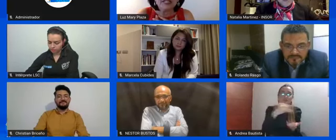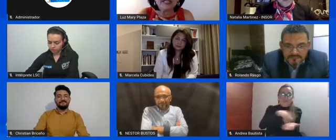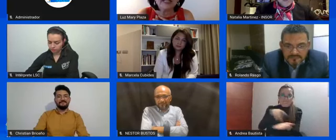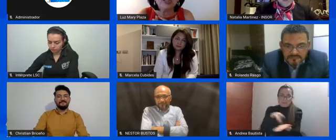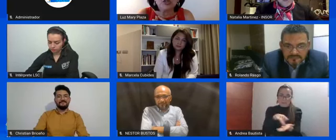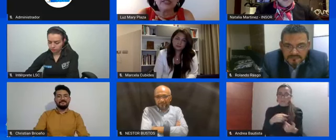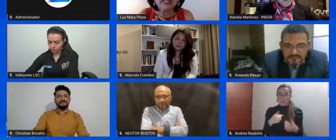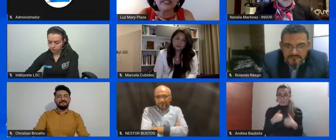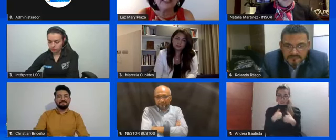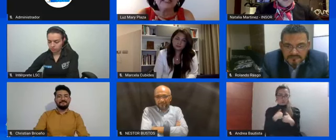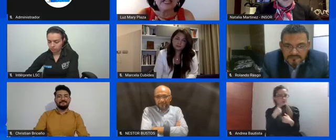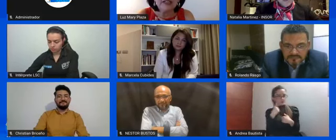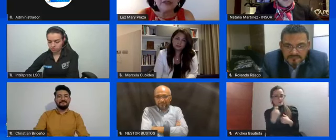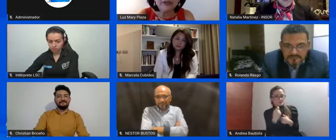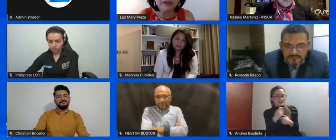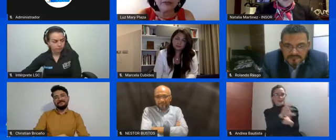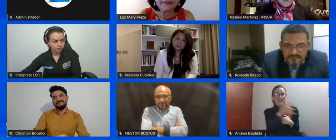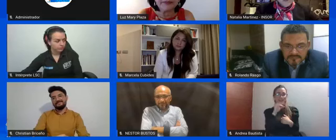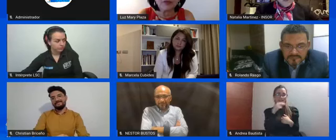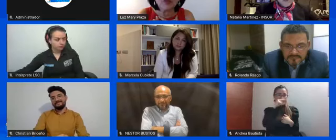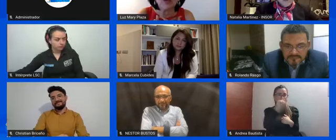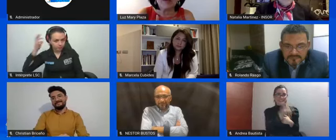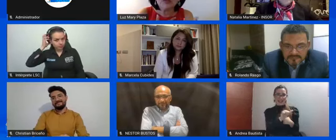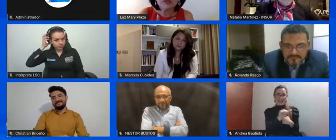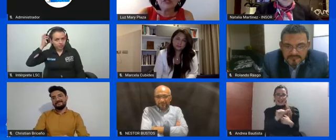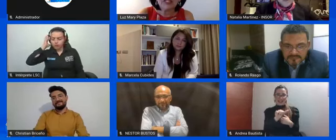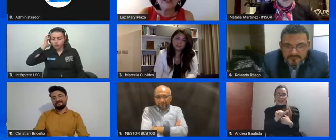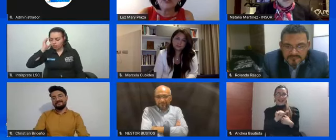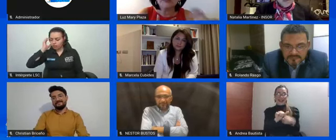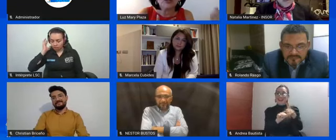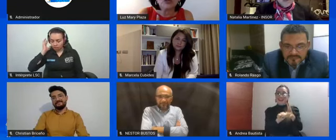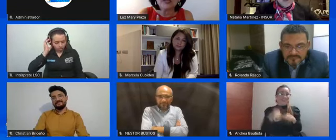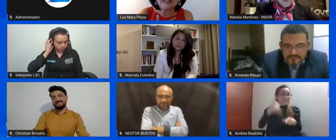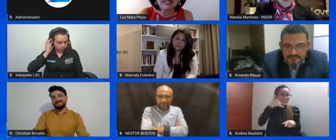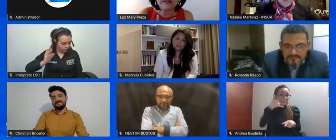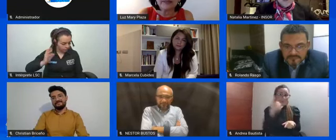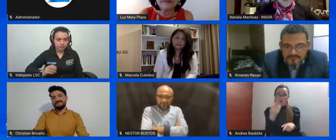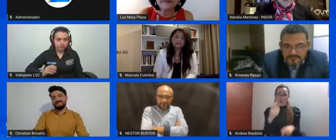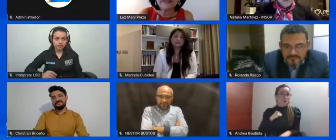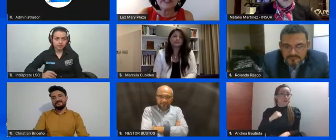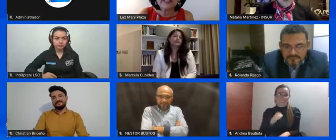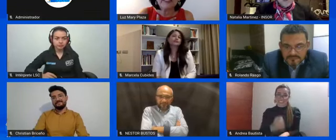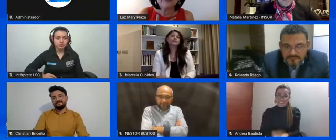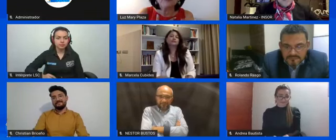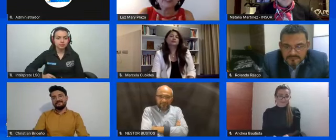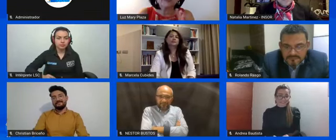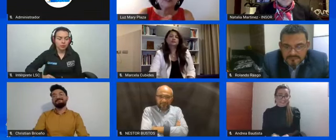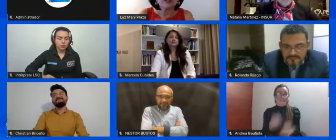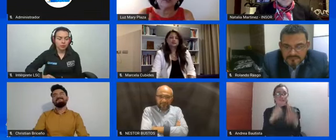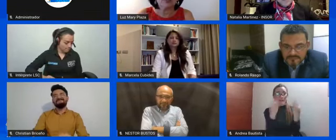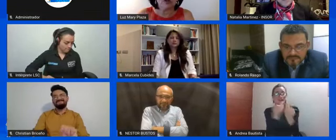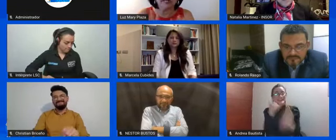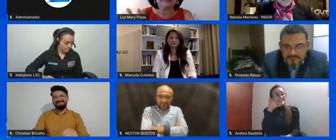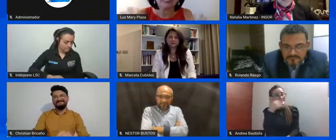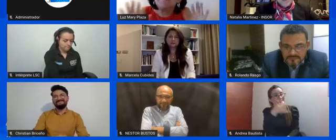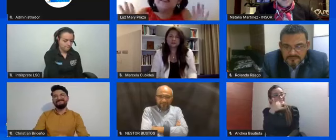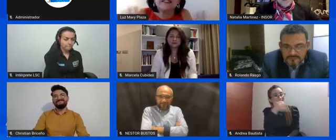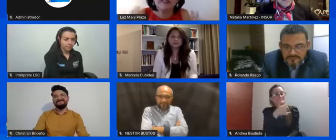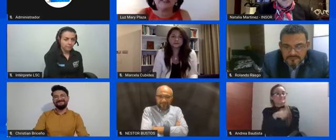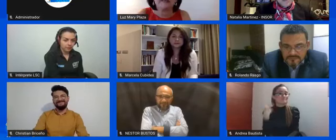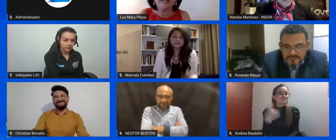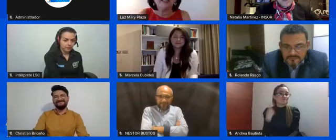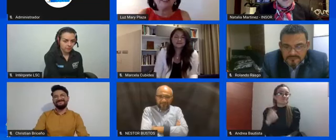una niña que no tenía teléfono, o había un número telefónico, pero no contestaban, ¿sí? Yo dije, yo cojo esa,